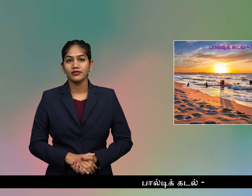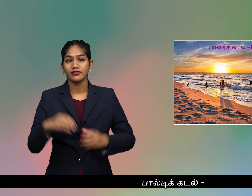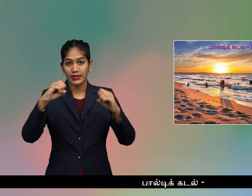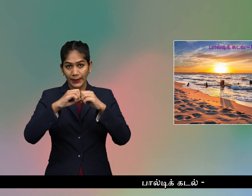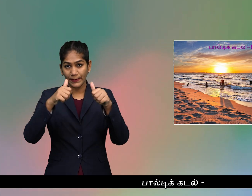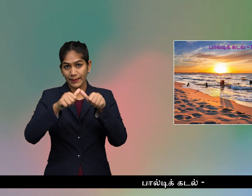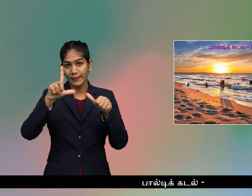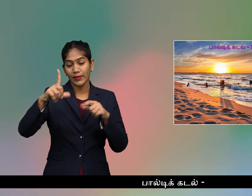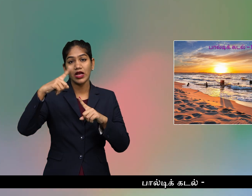பால்டிக் கடல்